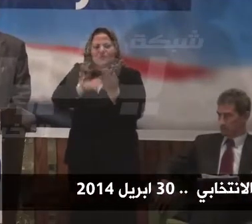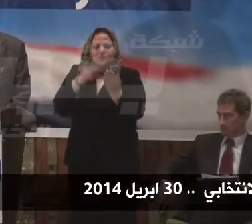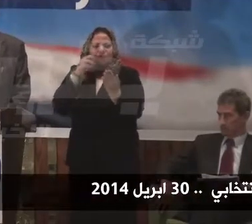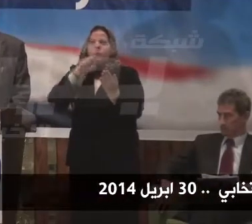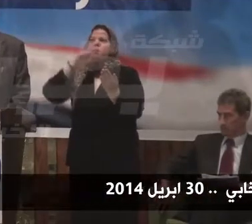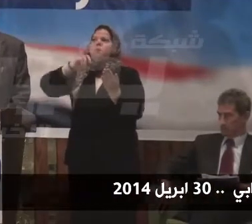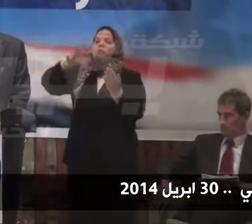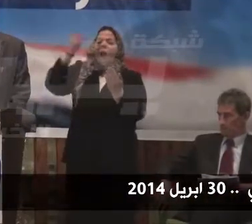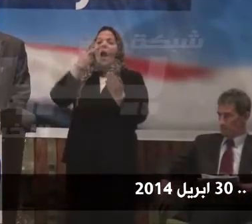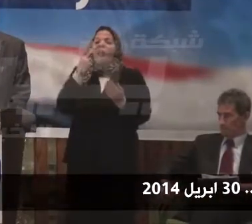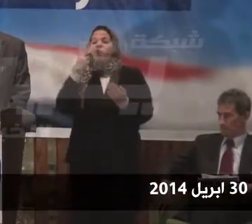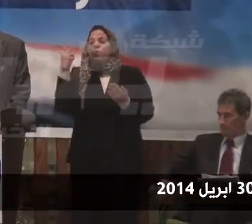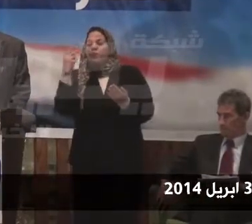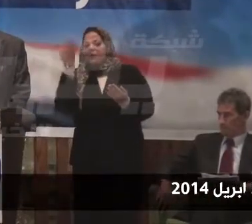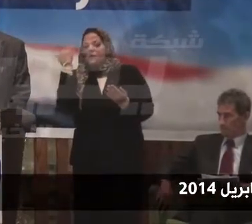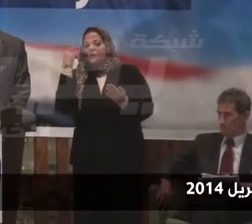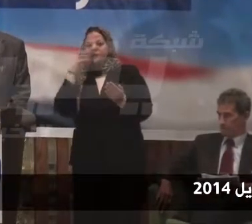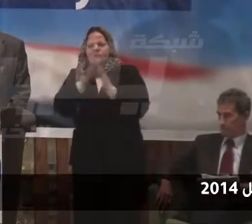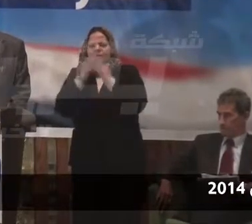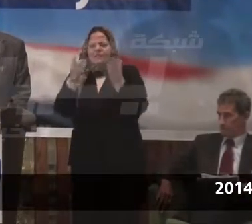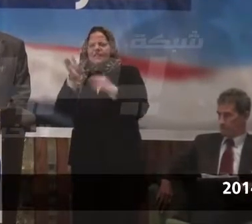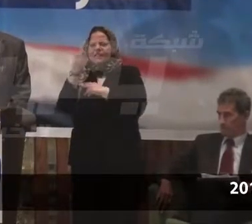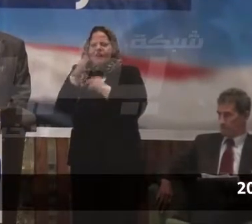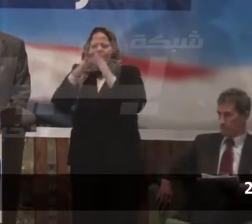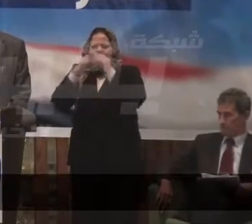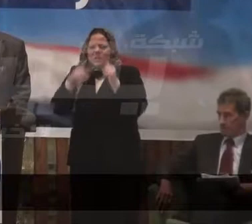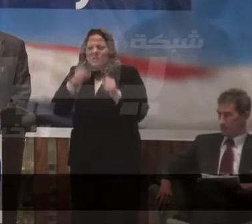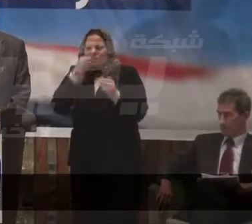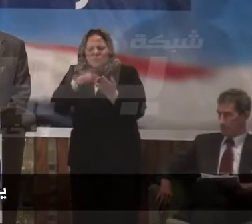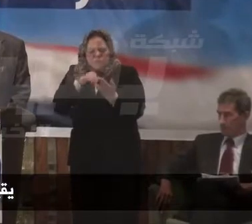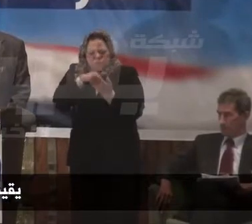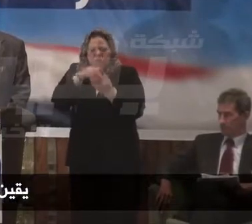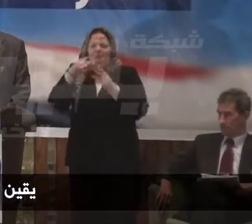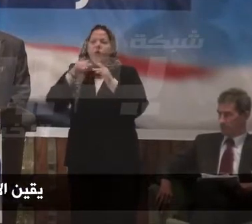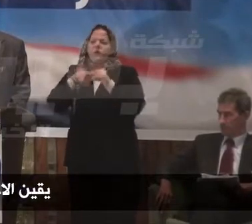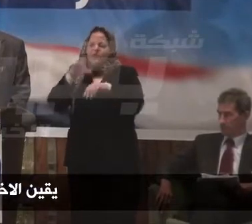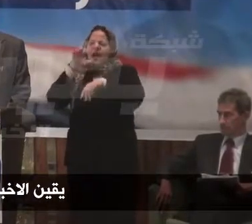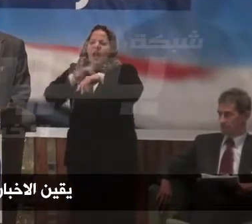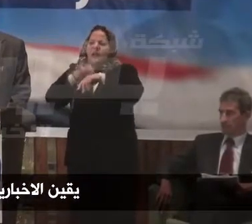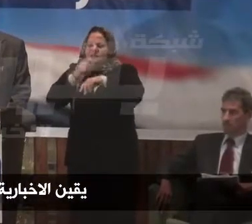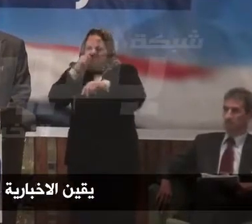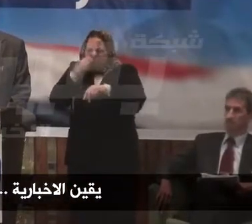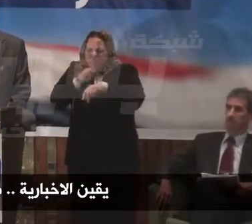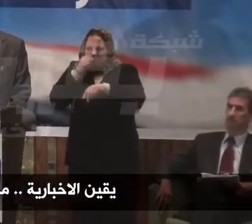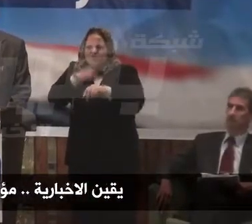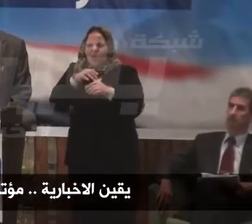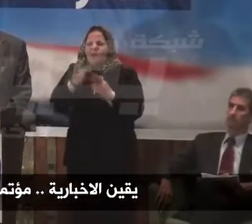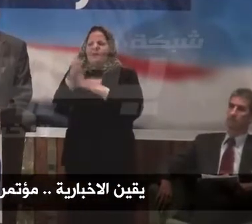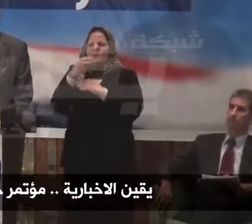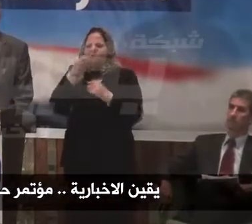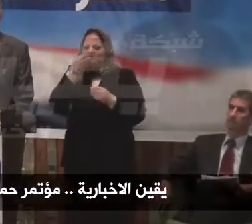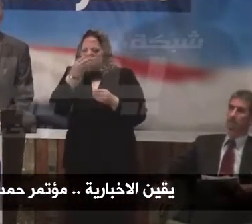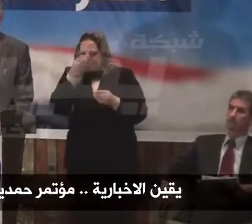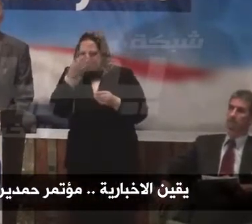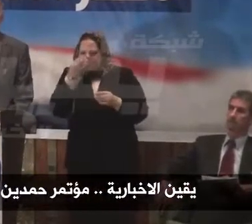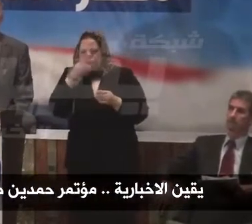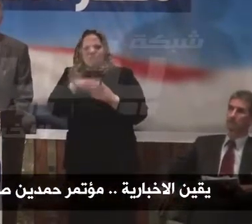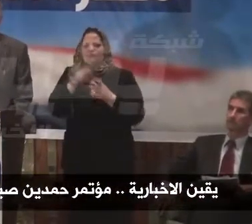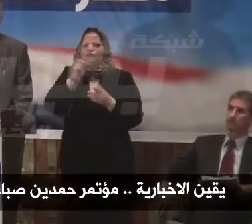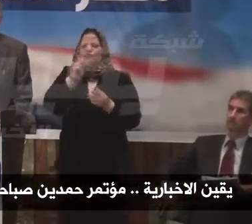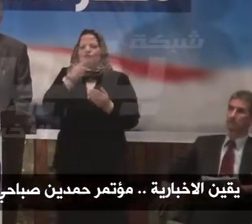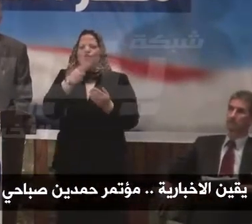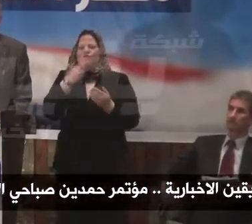عام 2002 يقول إن الأسماك المصرية ملوثة بما يفوق الحد المسموح به عالميا